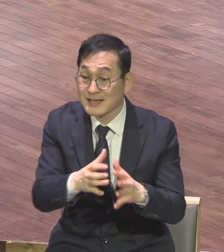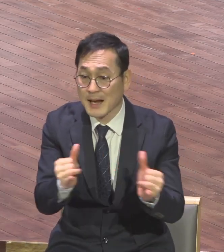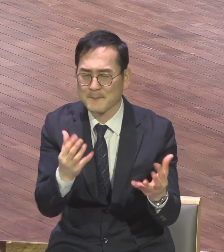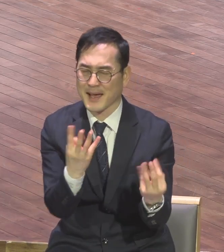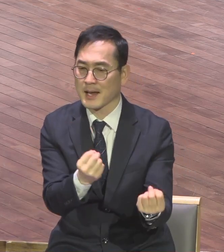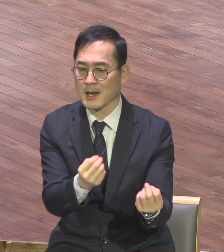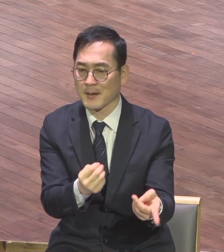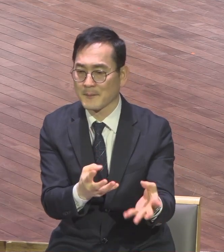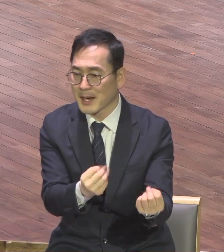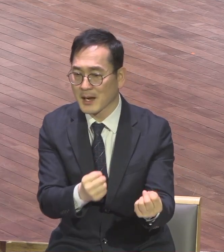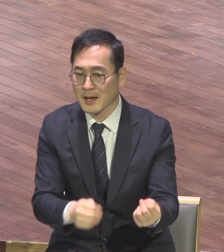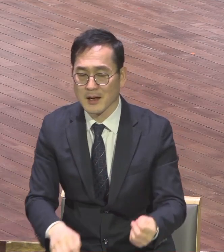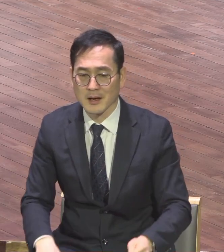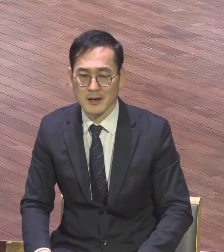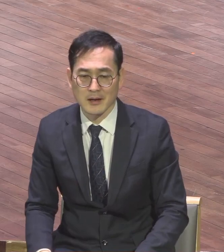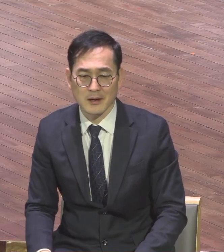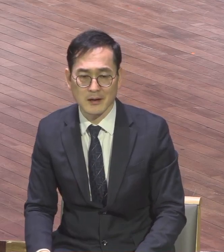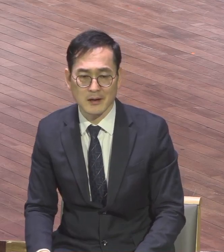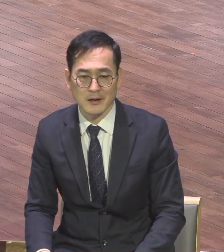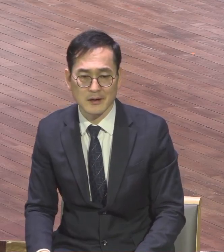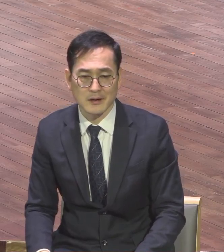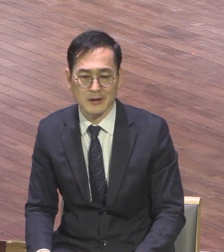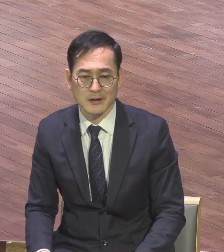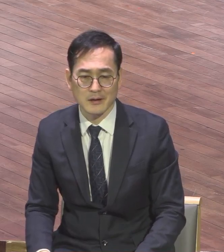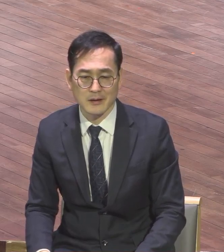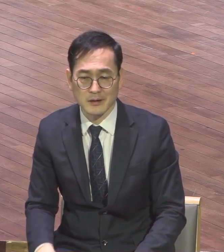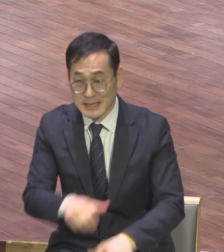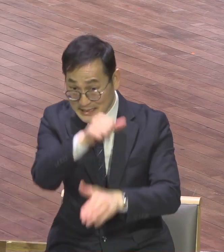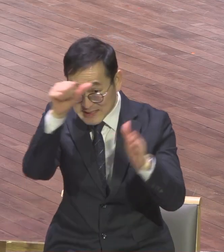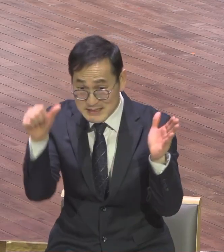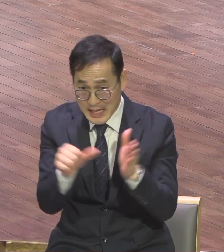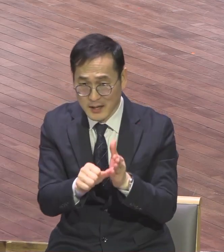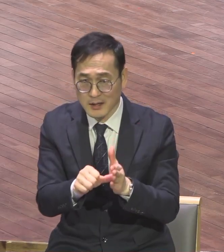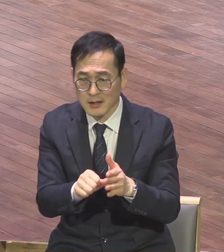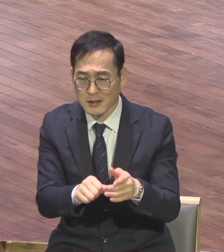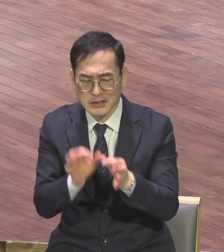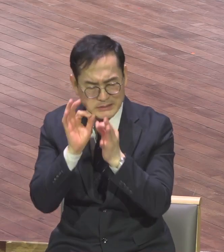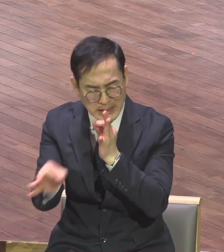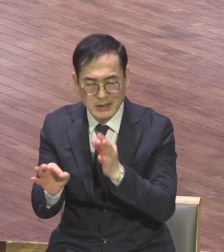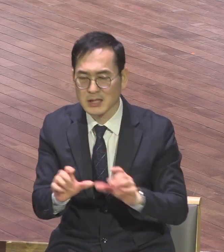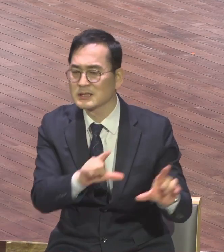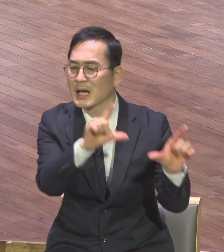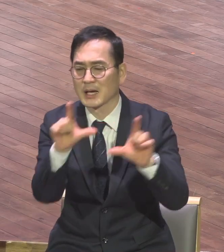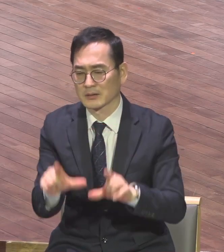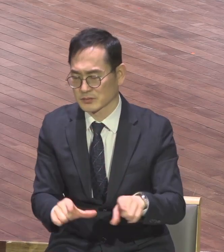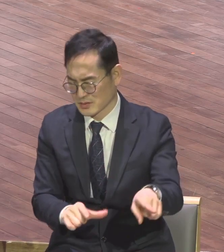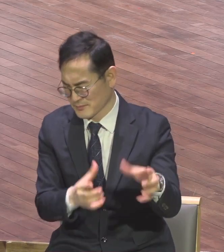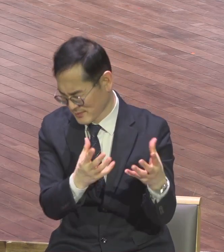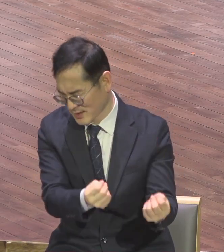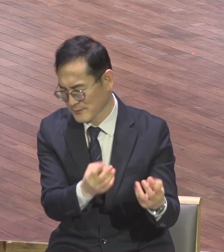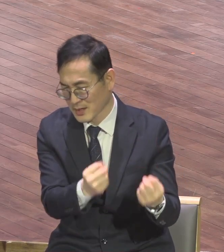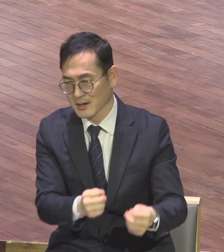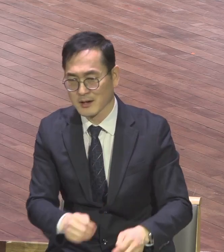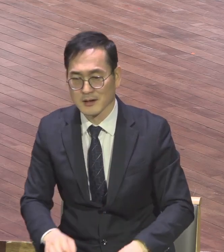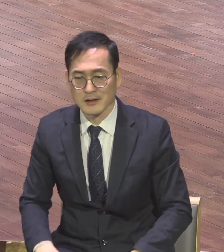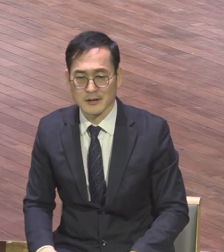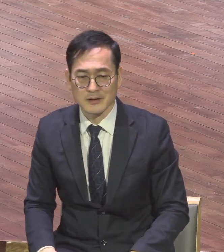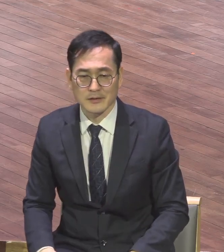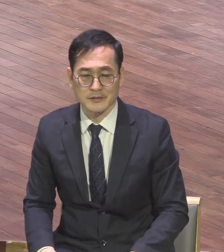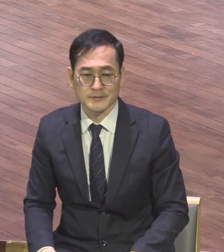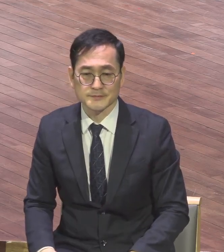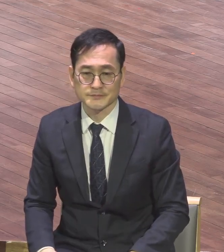있습니다. 5만 원 손해보는 인생이 아니라 인생을 손해보고 사기당하는 현장을 보면서 우리에게 언약적